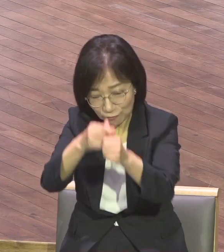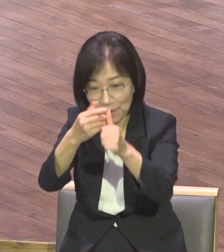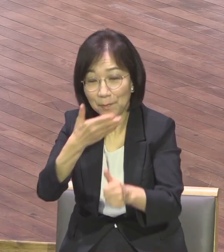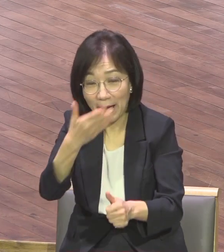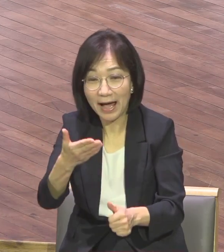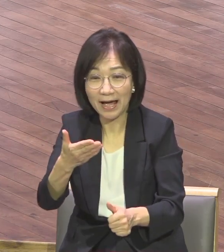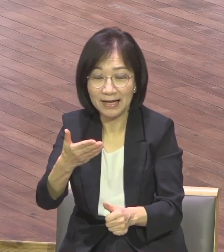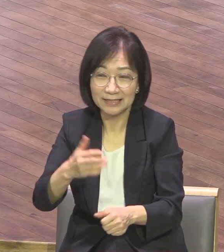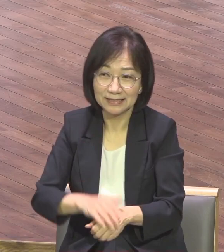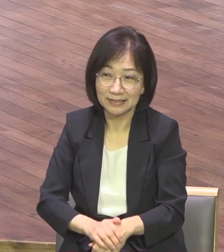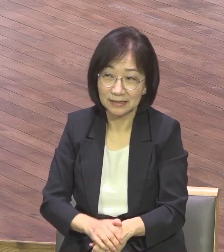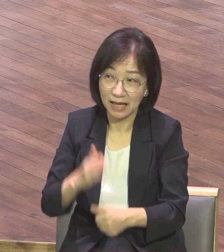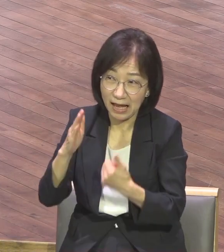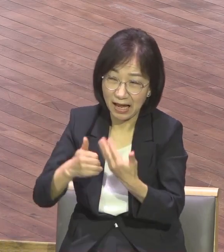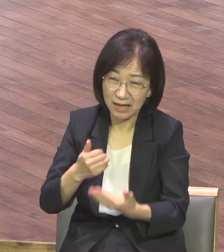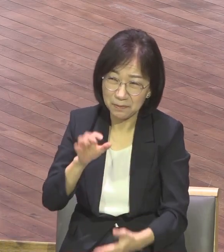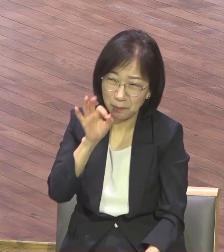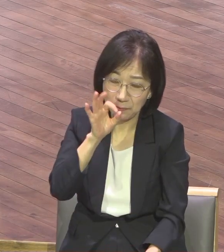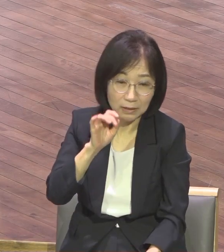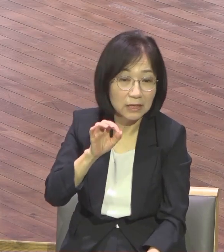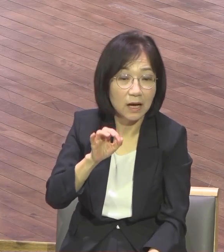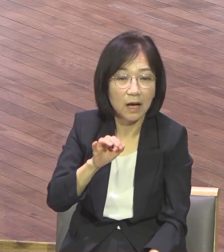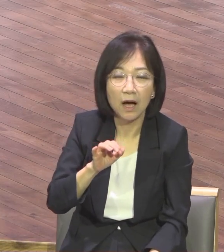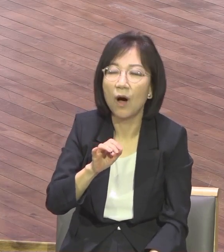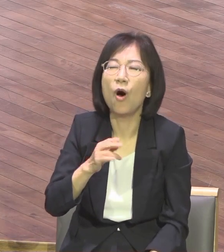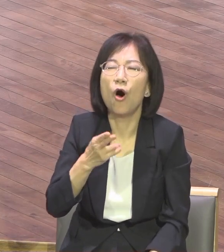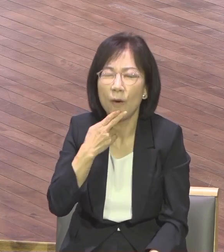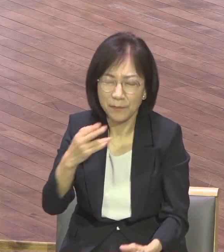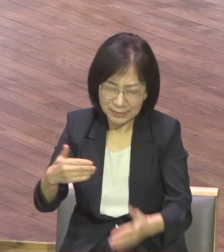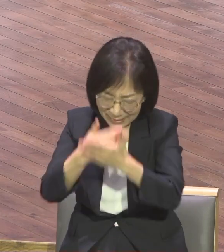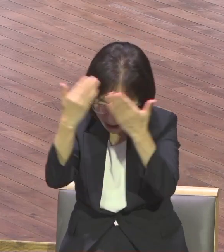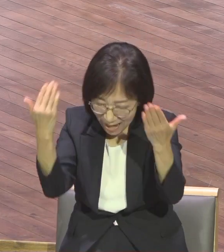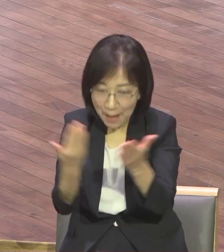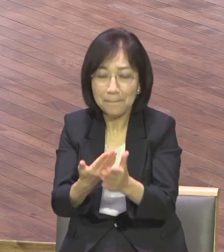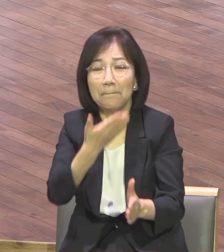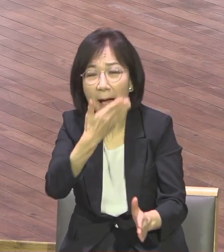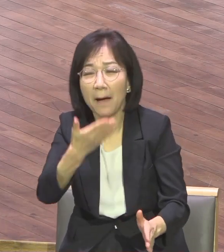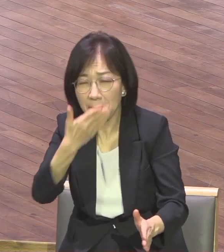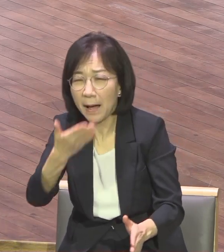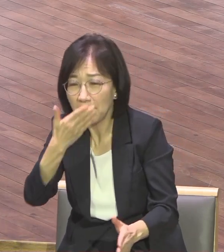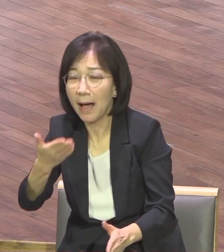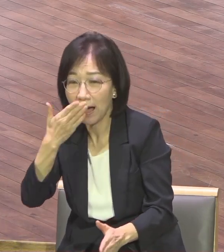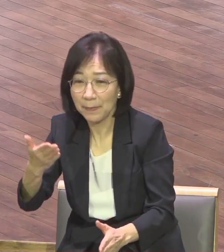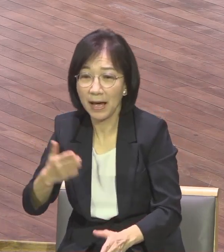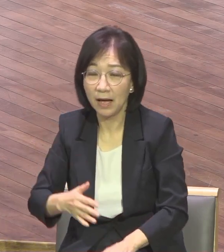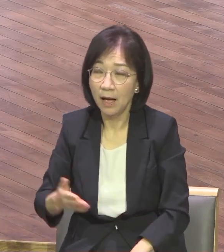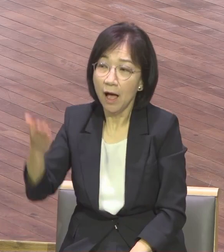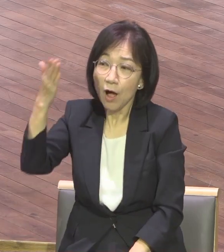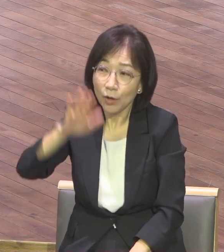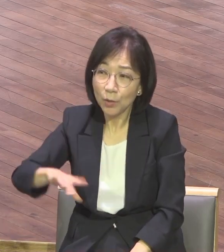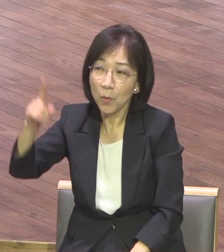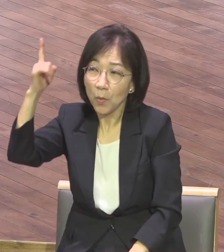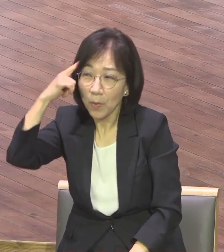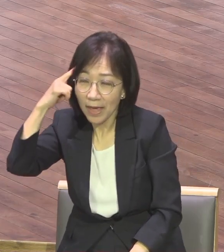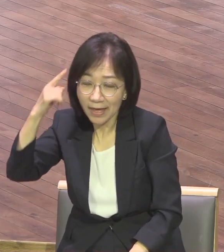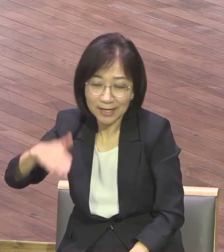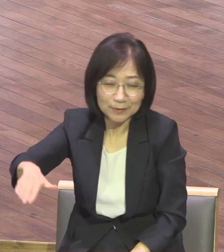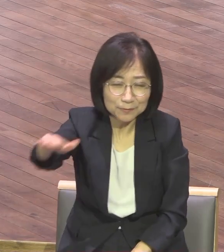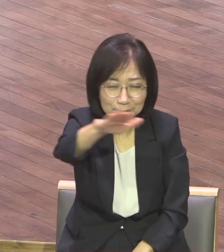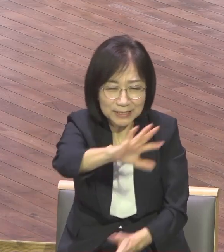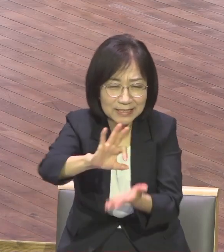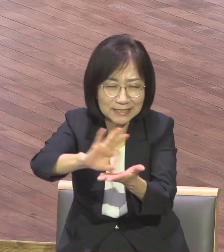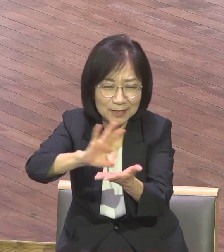하나님이 뭘 못하시겠냐고. 그분 앞에만 잘 보이면 끝나는데 왜 사람 눈치를 보고 왜 사람을